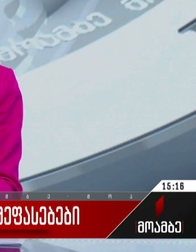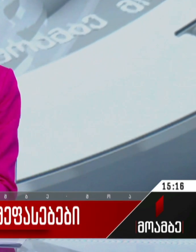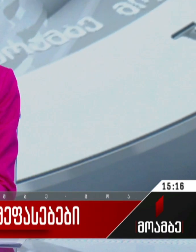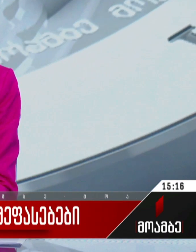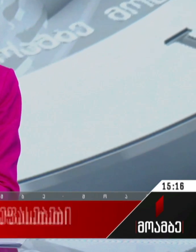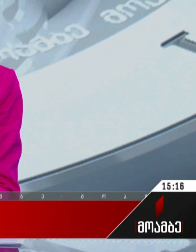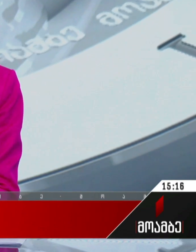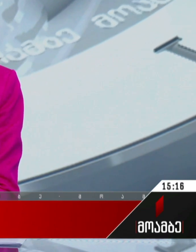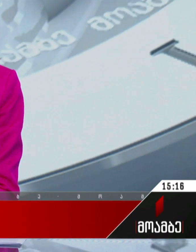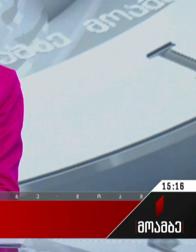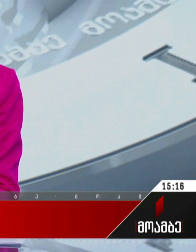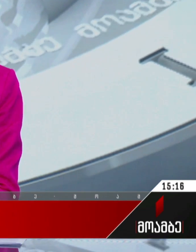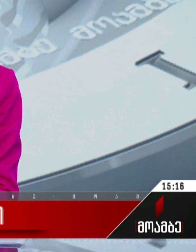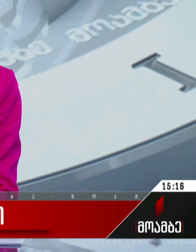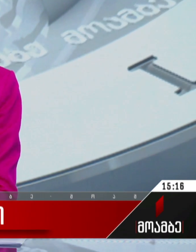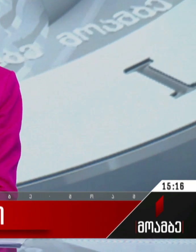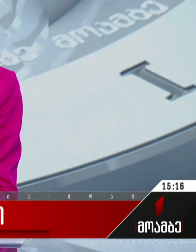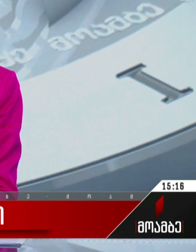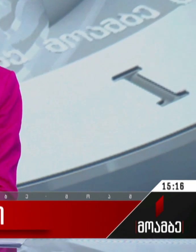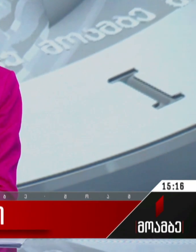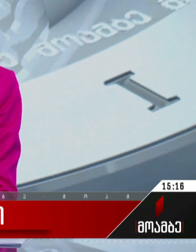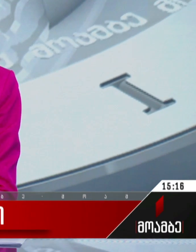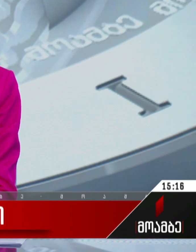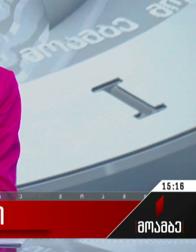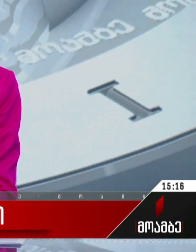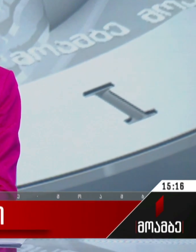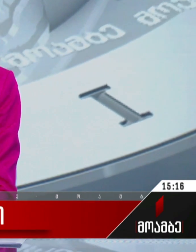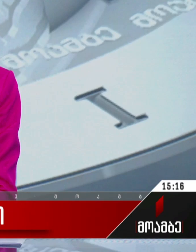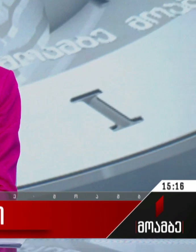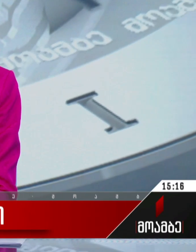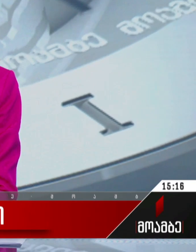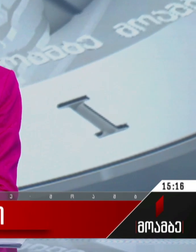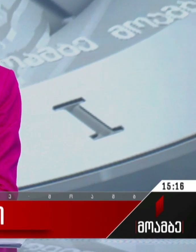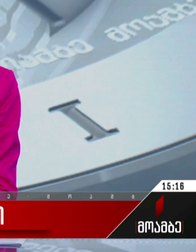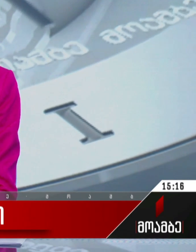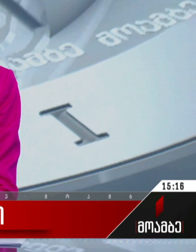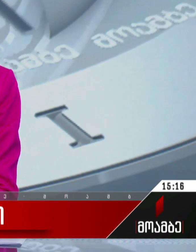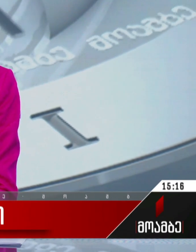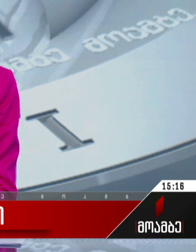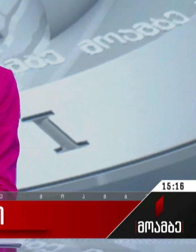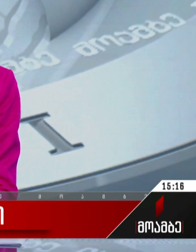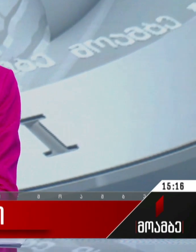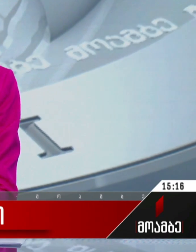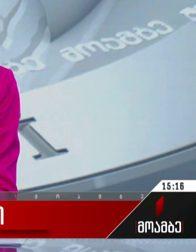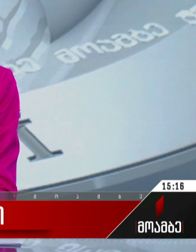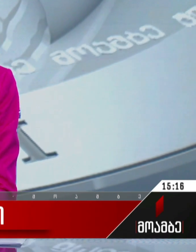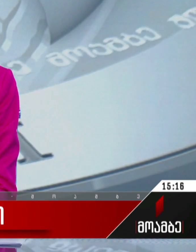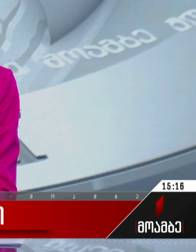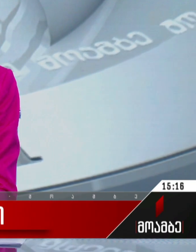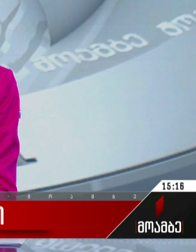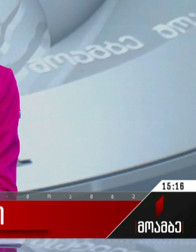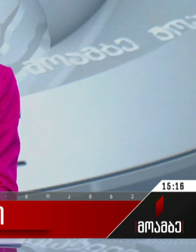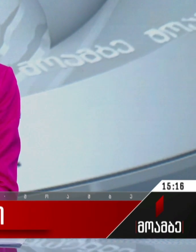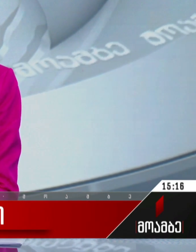ხელოვნურად ორგანიზებული საჩივრების გზით საუბრის არჩევნო კომისიების დაკომპლექტების პროცესი და ახალი მანიპულაციური კამპანიები. ამ თემებზე ისაუბრეს დღეს